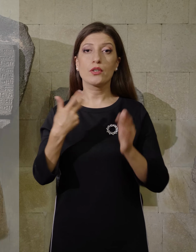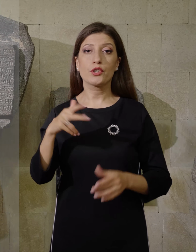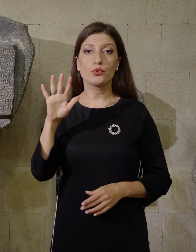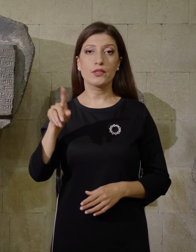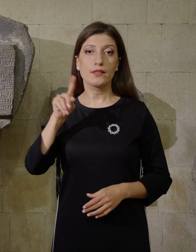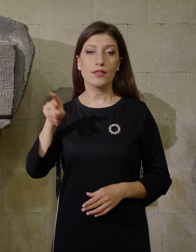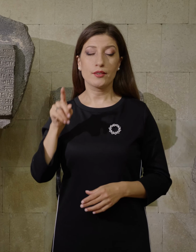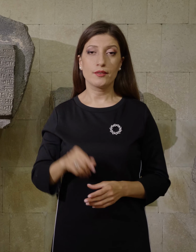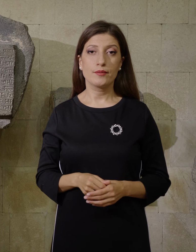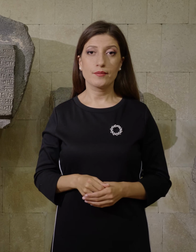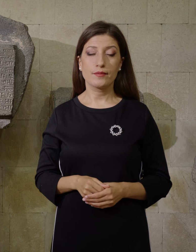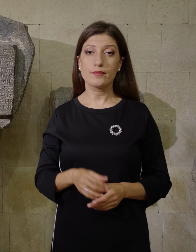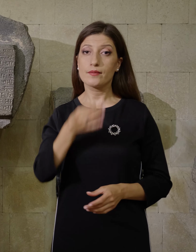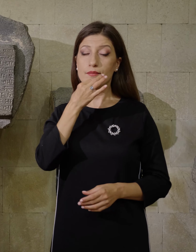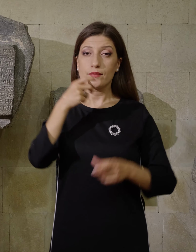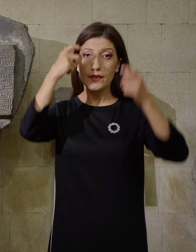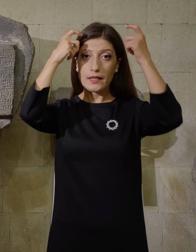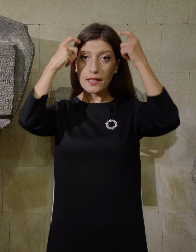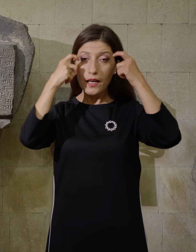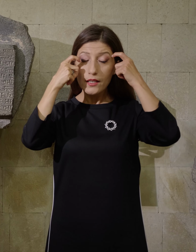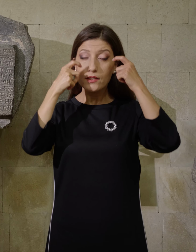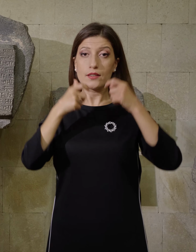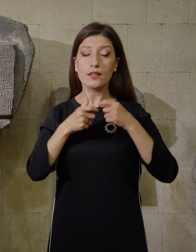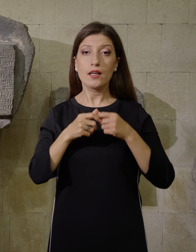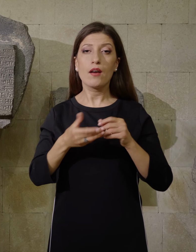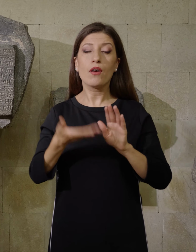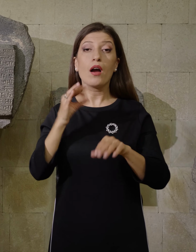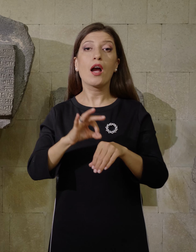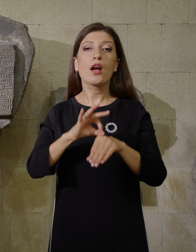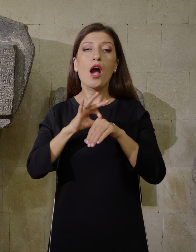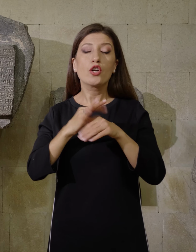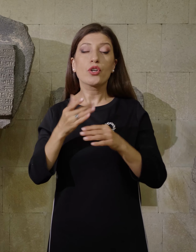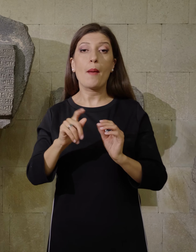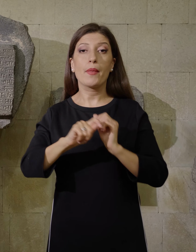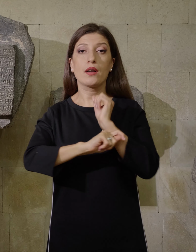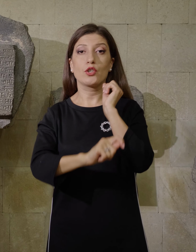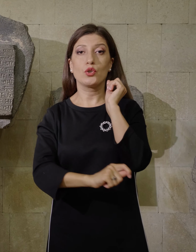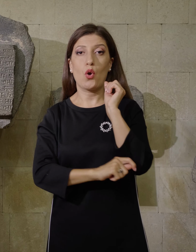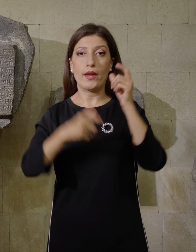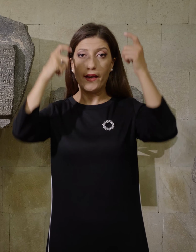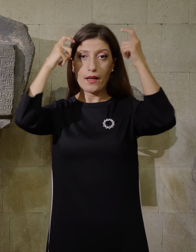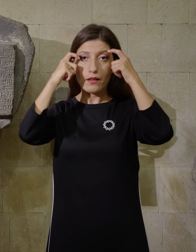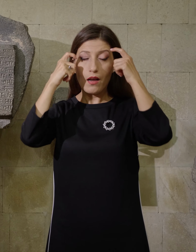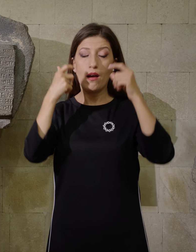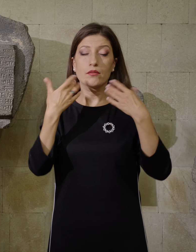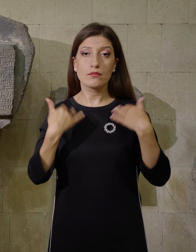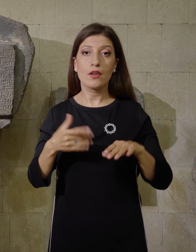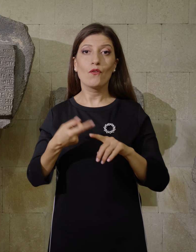թվականներով։ Նախքան սաղավարտը կրել է, կաշվե կամ քաթանե գլխարկ են հագել, որպեսզի չցավեցներ և